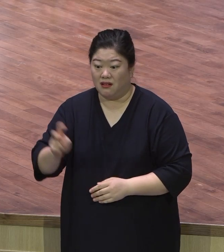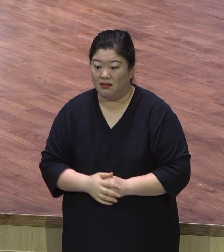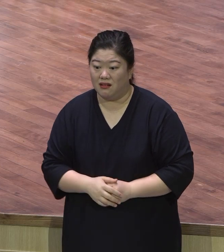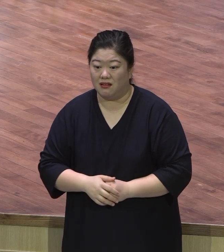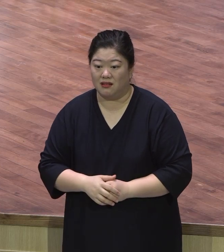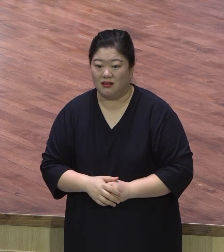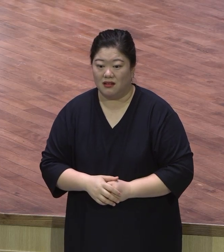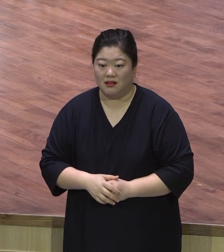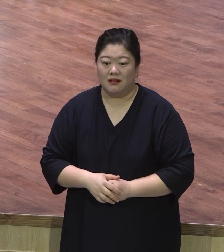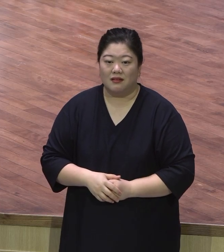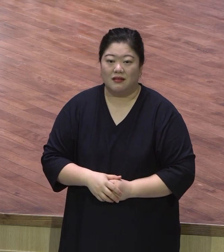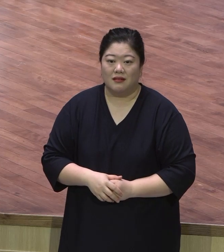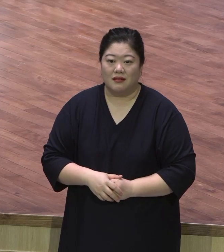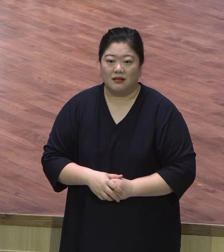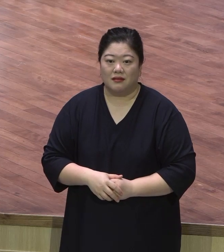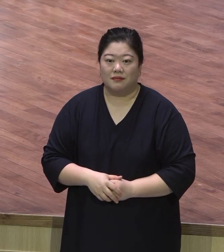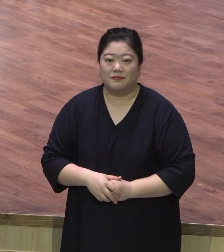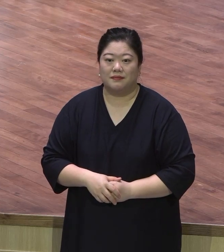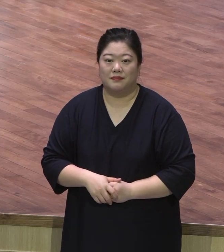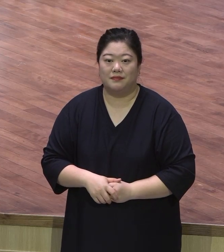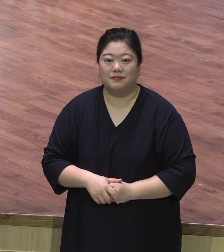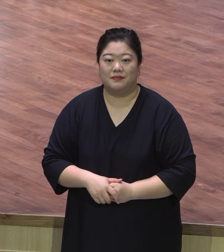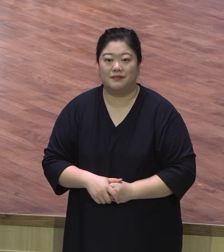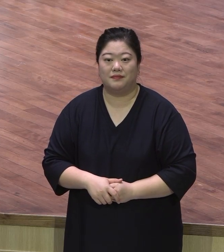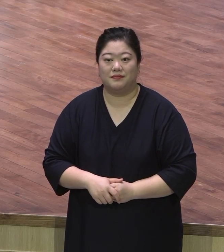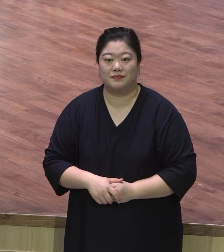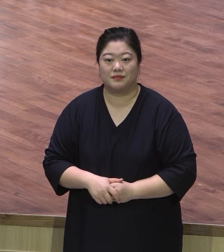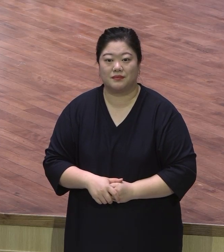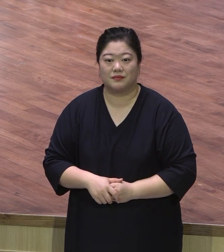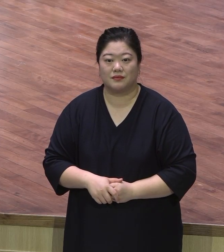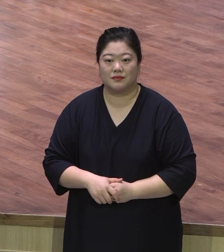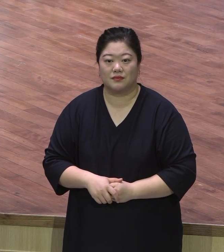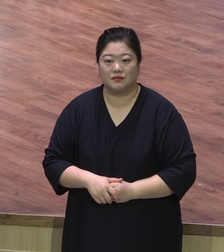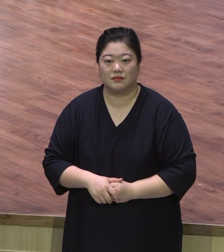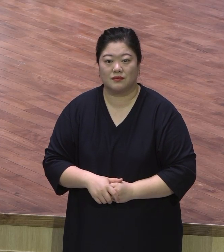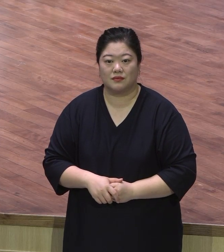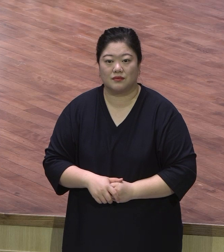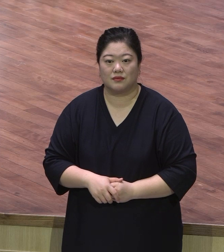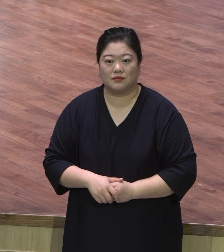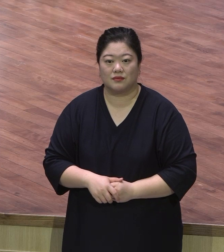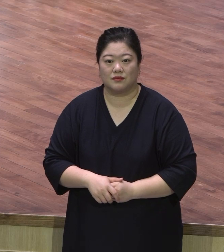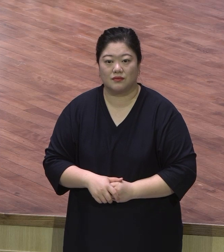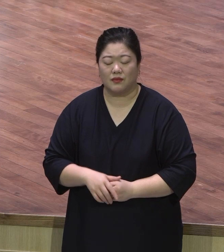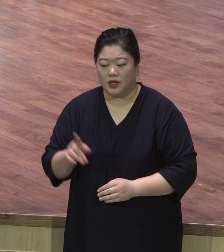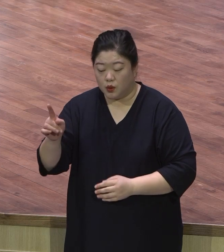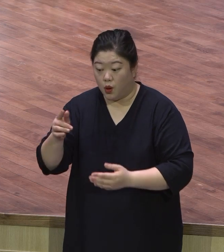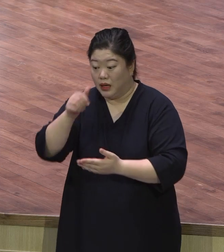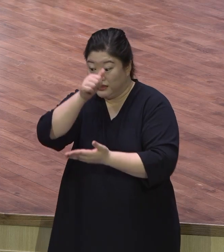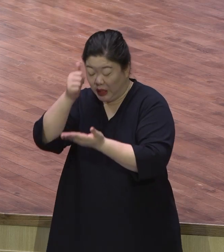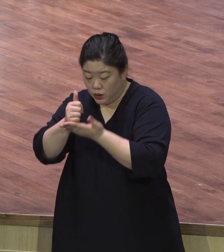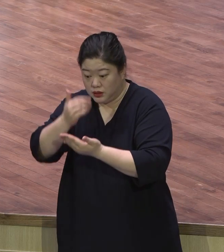여러모로 어려운 게 참 많을 거예요. 그리고 안수임사 공사님들 또 또 그 다음